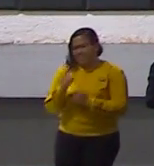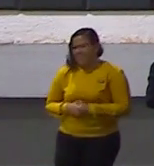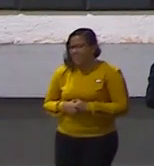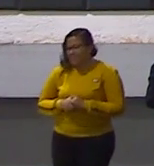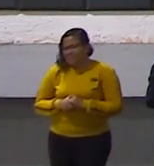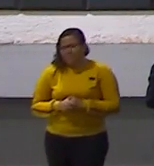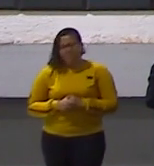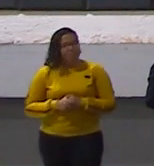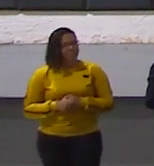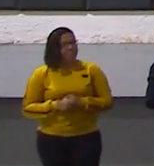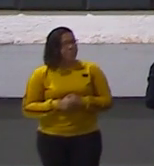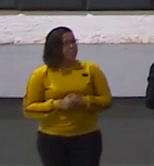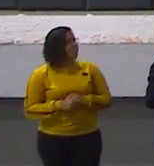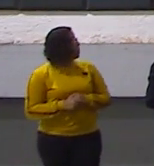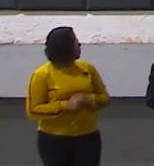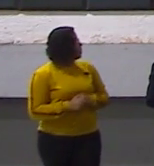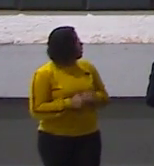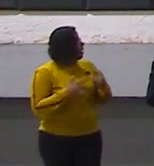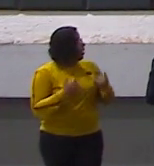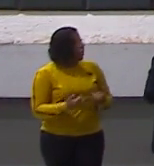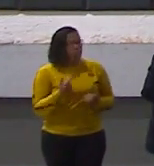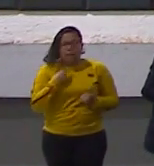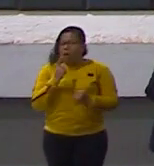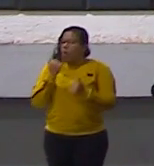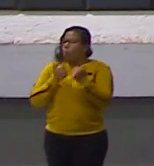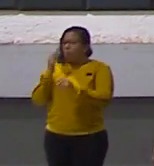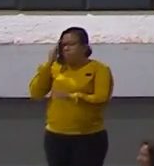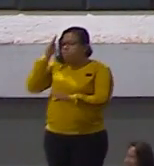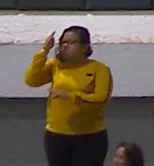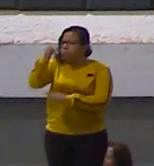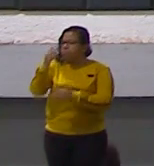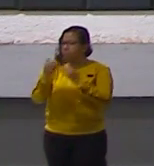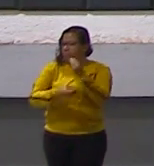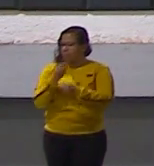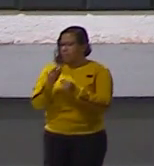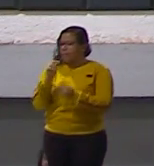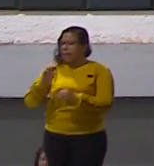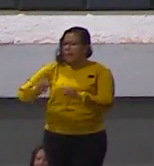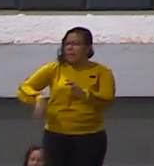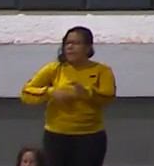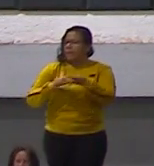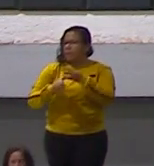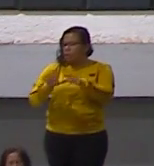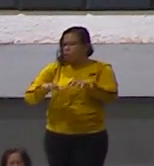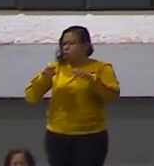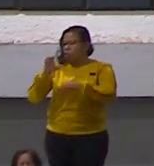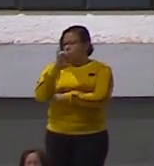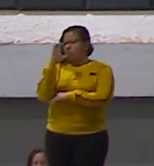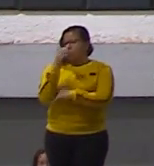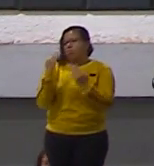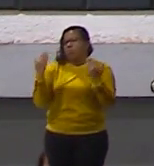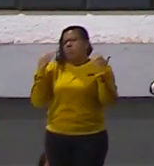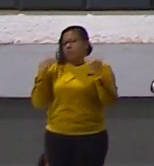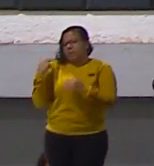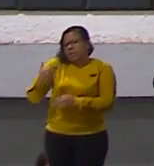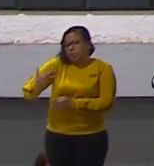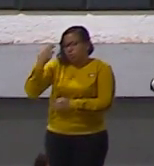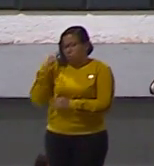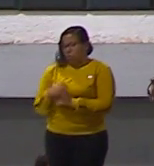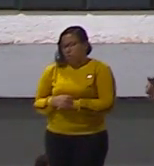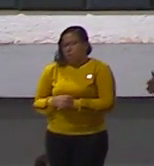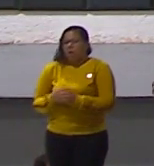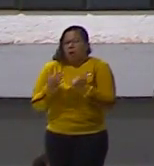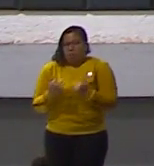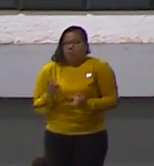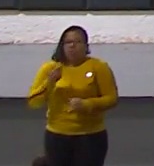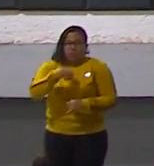y la proyección preparar el tercer congreso colombiano de historia de la educación física es estar atentos